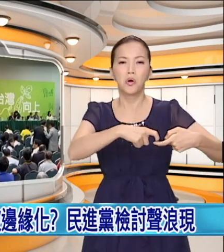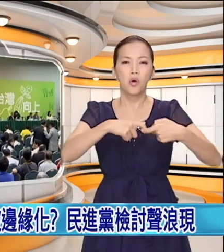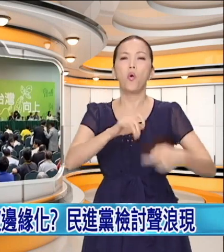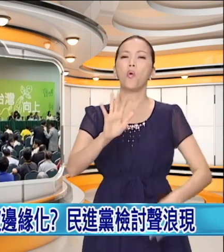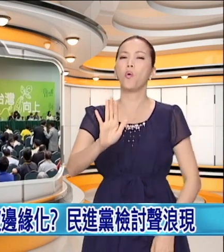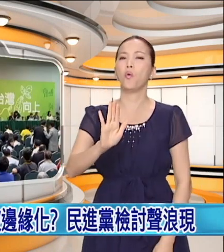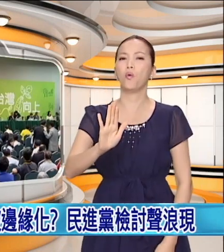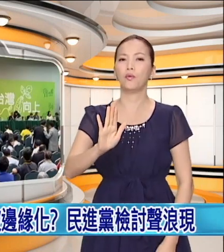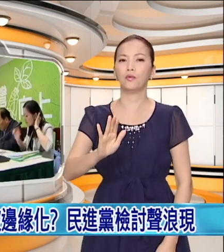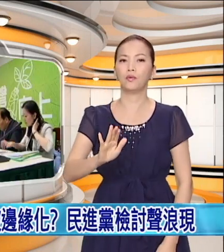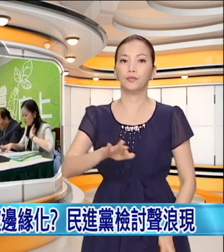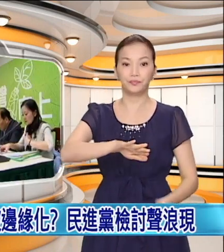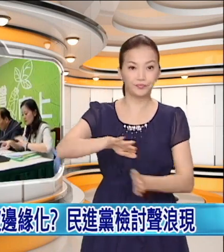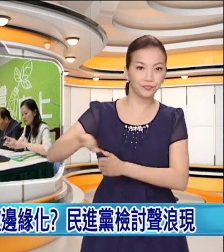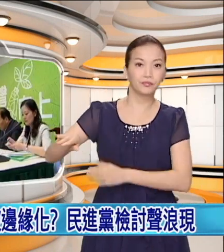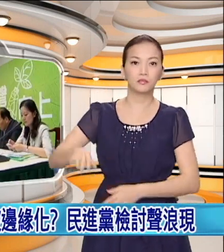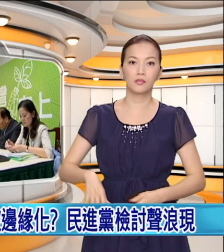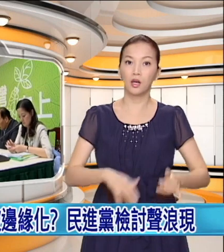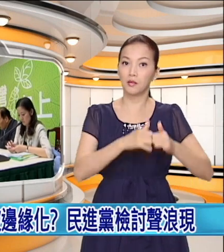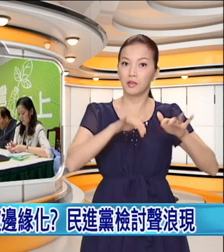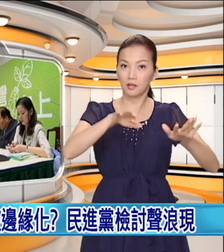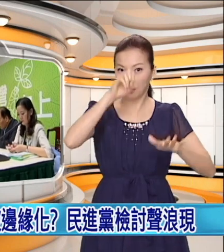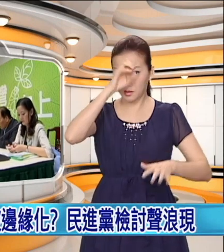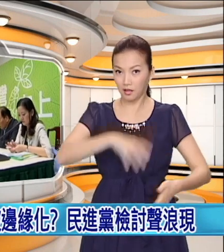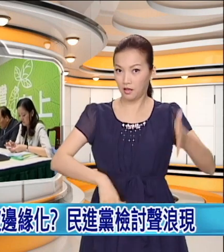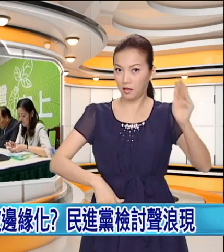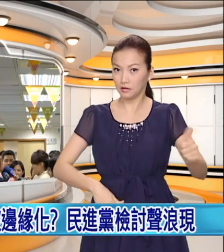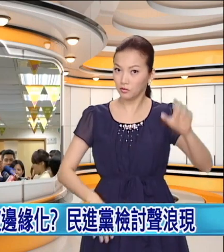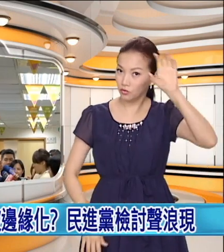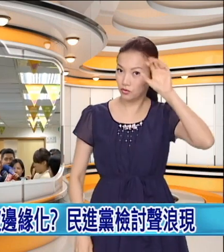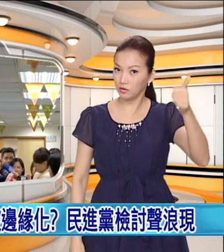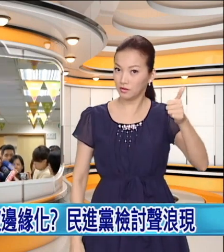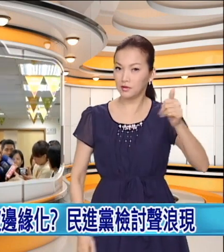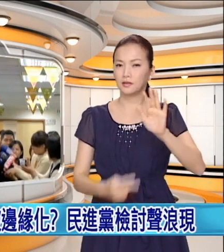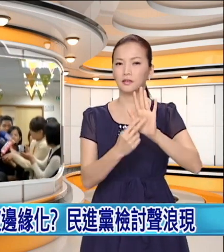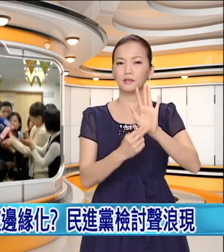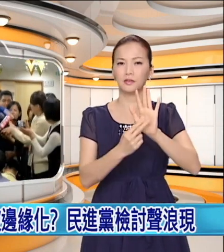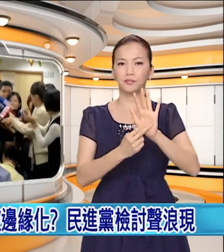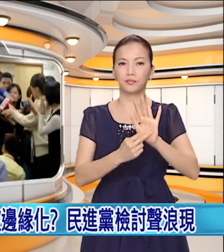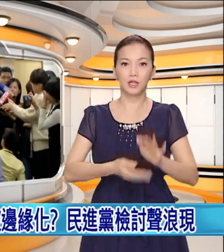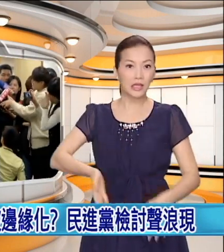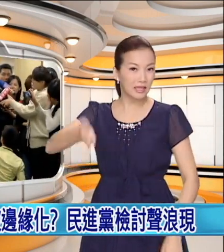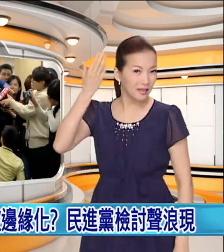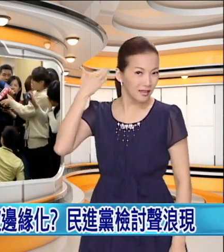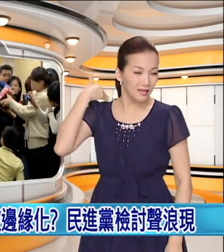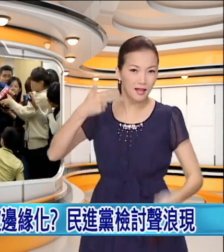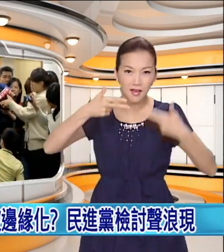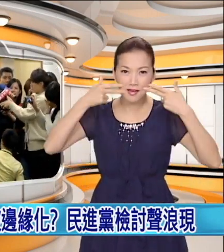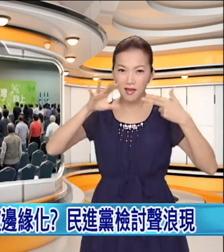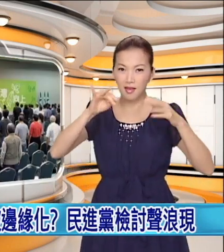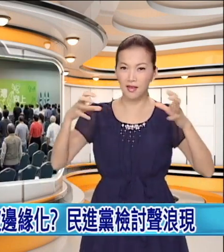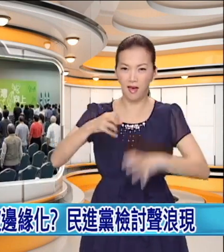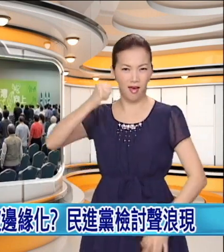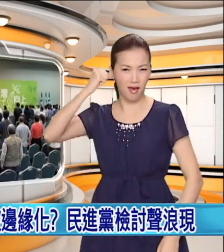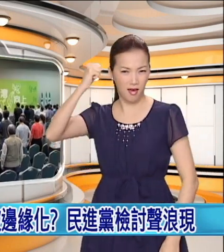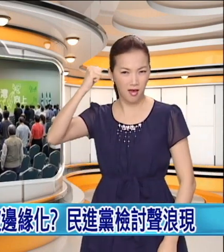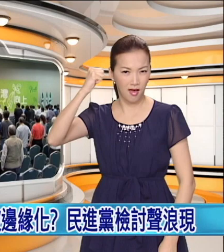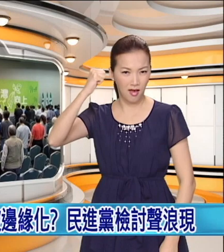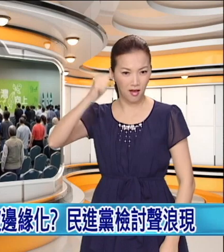底的合作。而民进党主席苏贞昌则说，不管是当年的野百合学运，还是